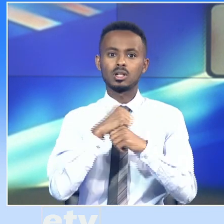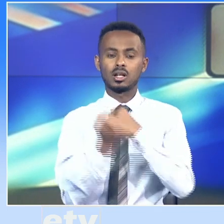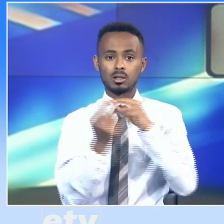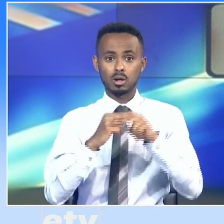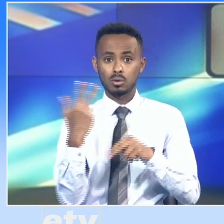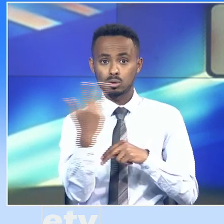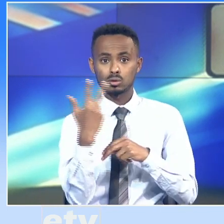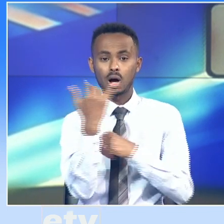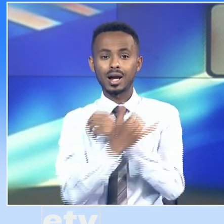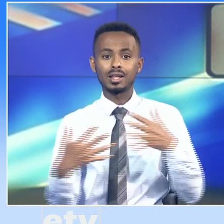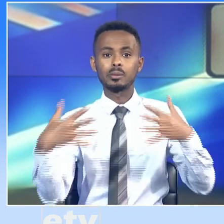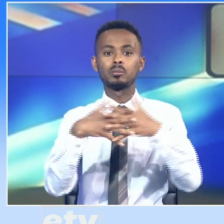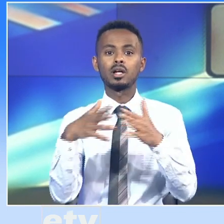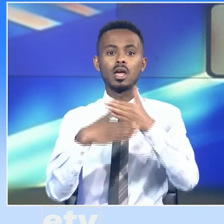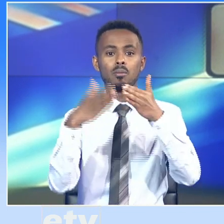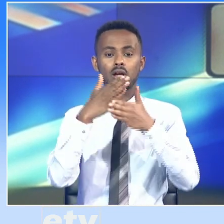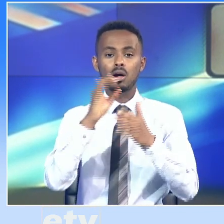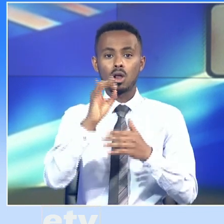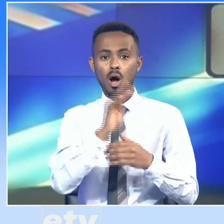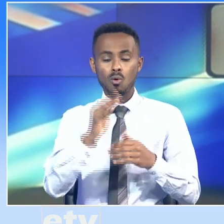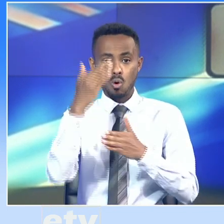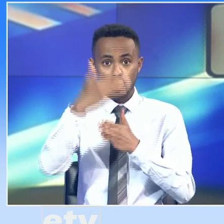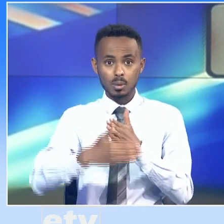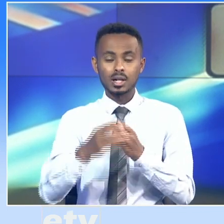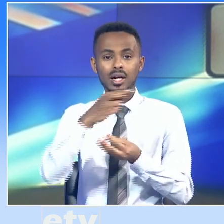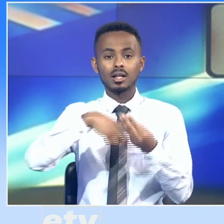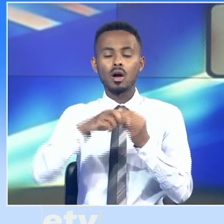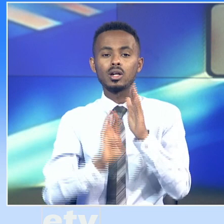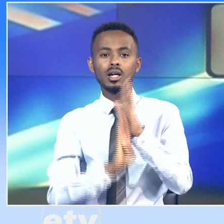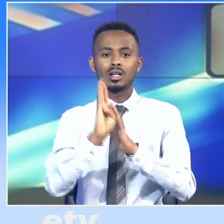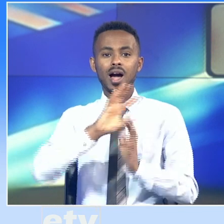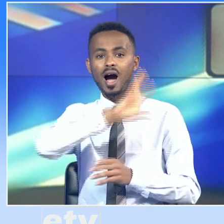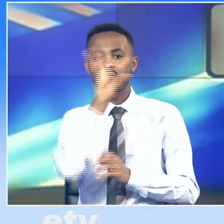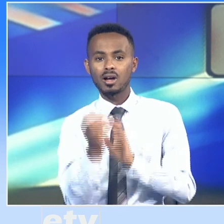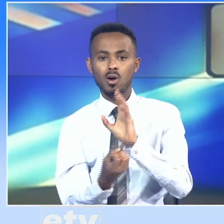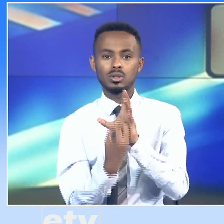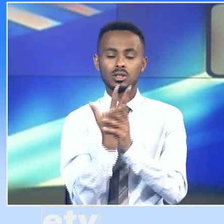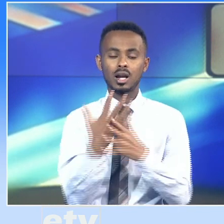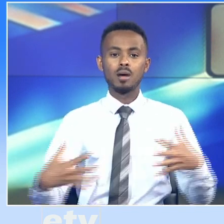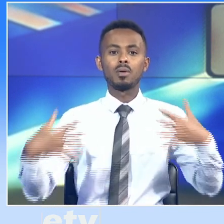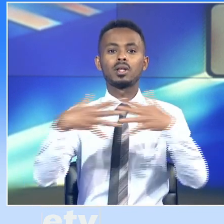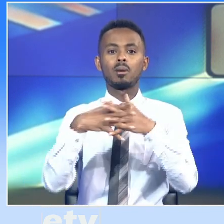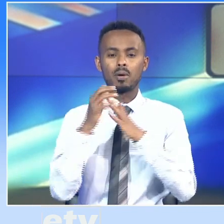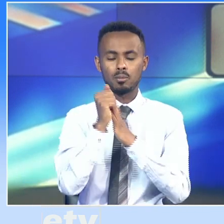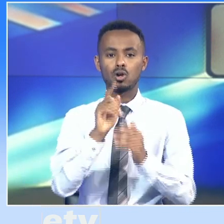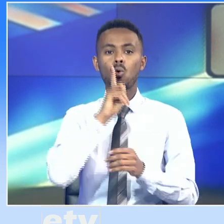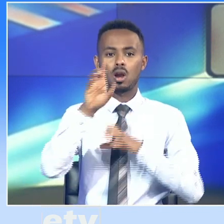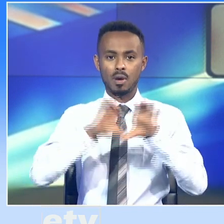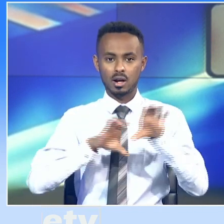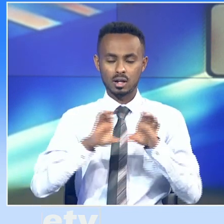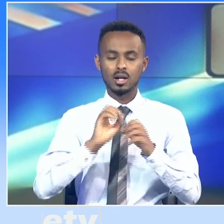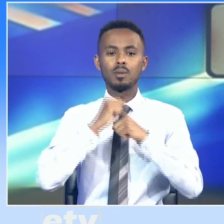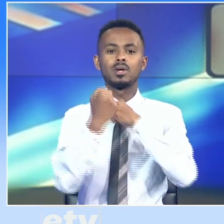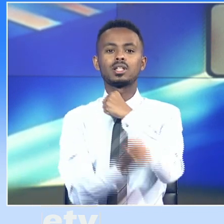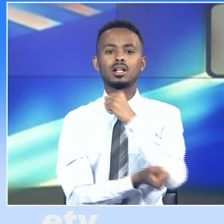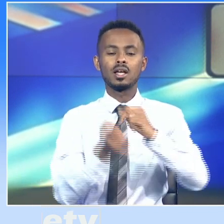በሶስቱ ሀገራት ትብብር የሚገነባው የላሙ ወደብ ቀጠናዊ እድገትና አፍሪካዊ ብልጽግናን በመተባበር መርህ እውን ለማድረግ